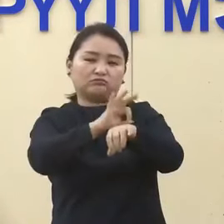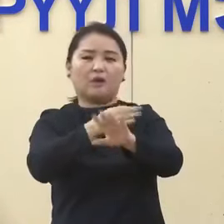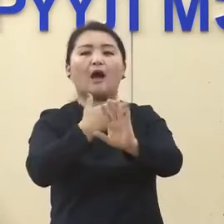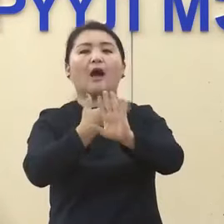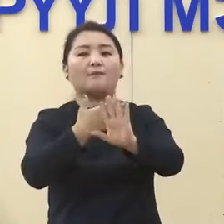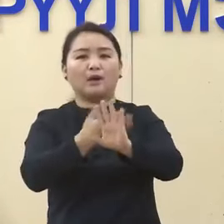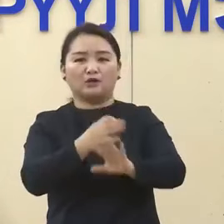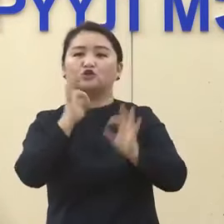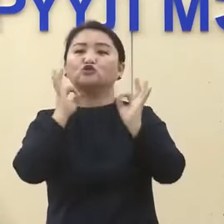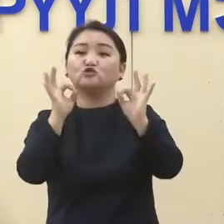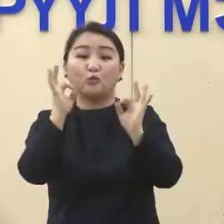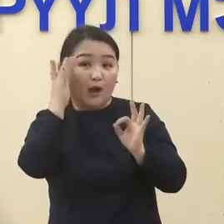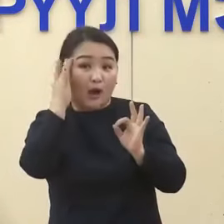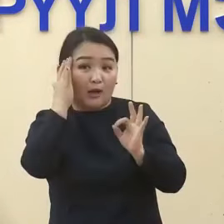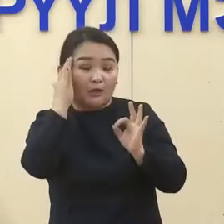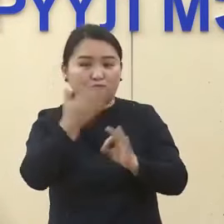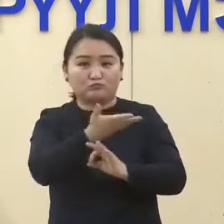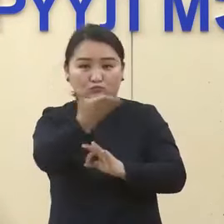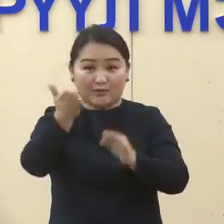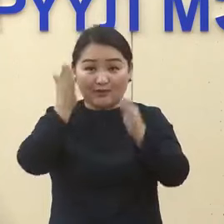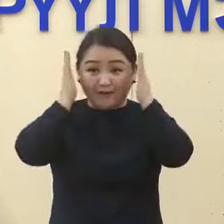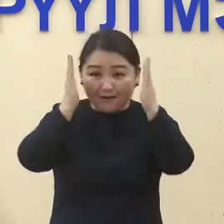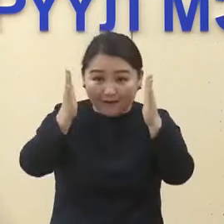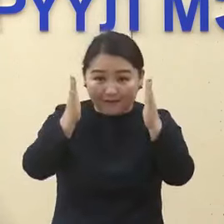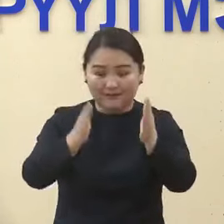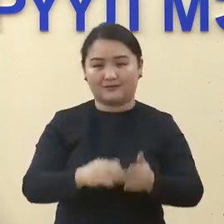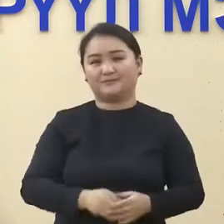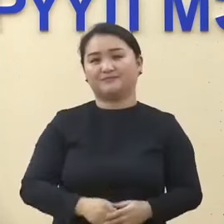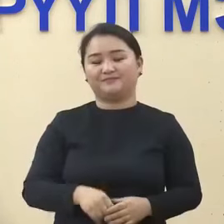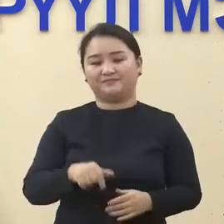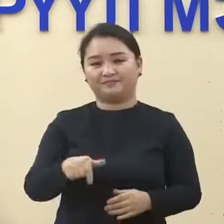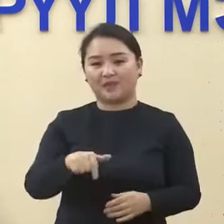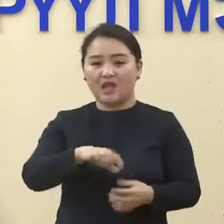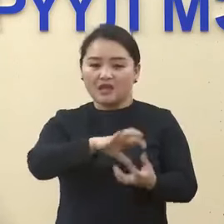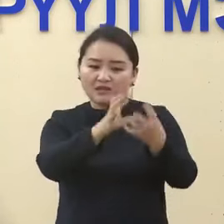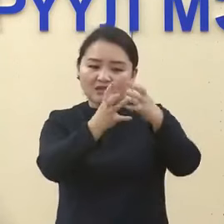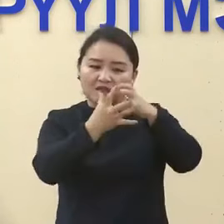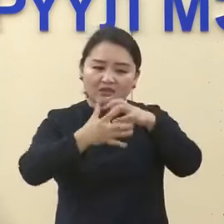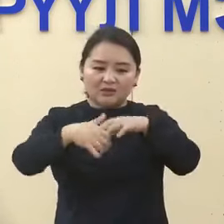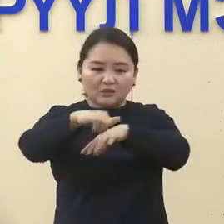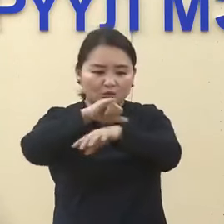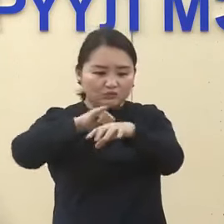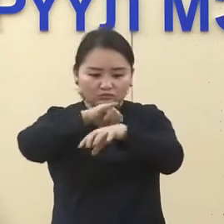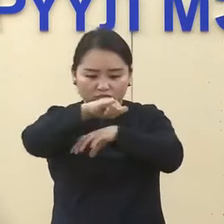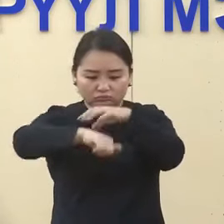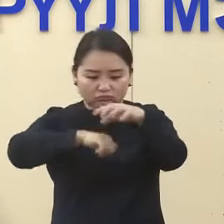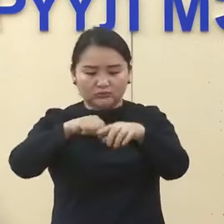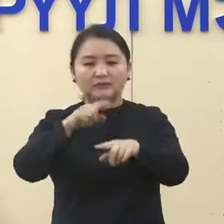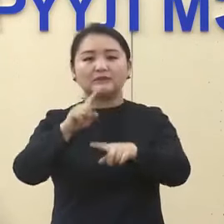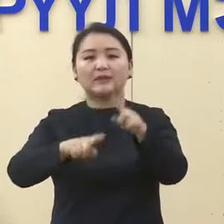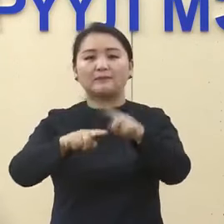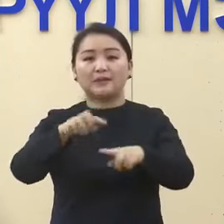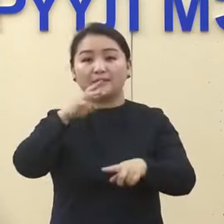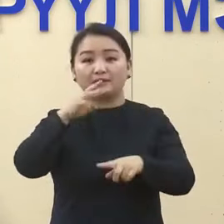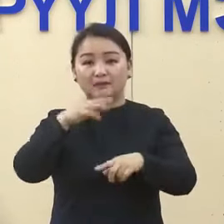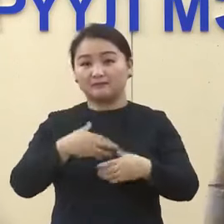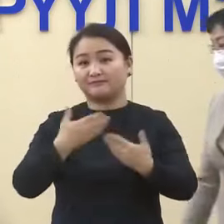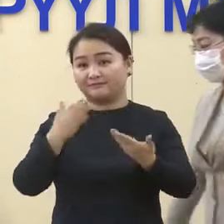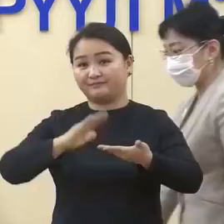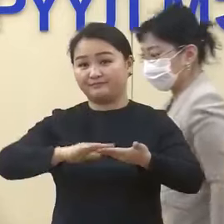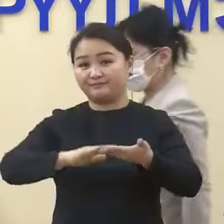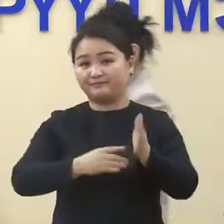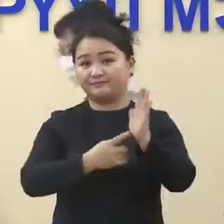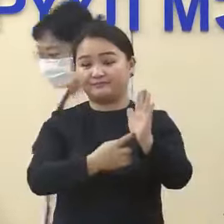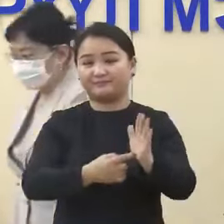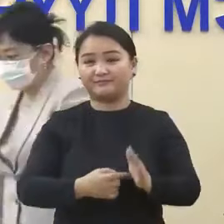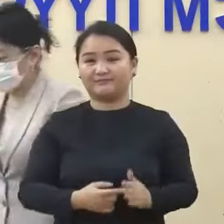олноор хэлж байгааг бас манай иргэд анхаарасаа гэж бодож байна. За ингээд дэлхийн бус орнуудад үйл явдал ямар байгаа талаар мэдээлэл танилцуулна.